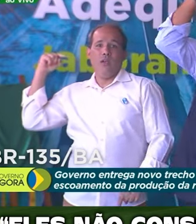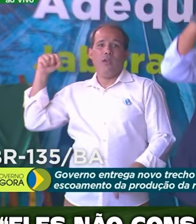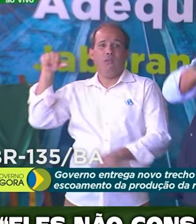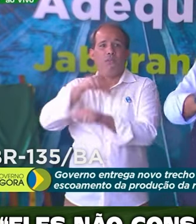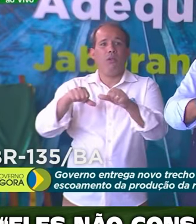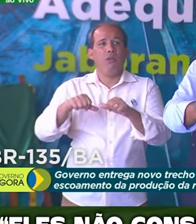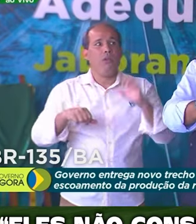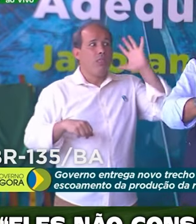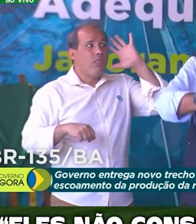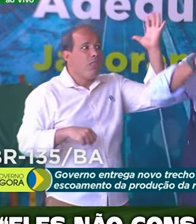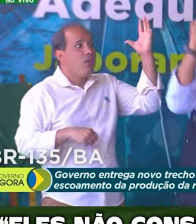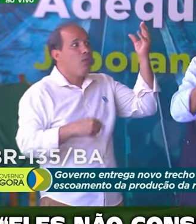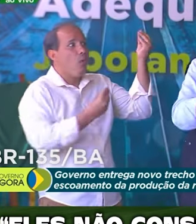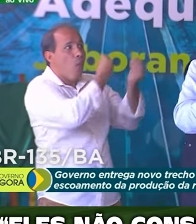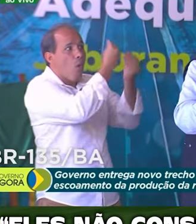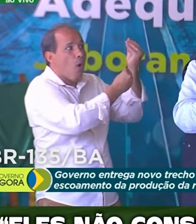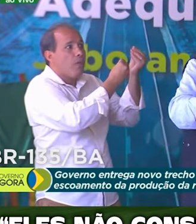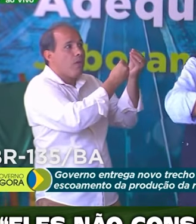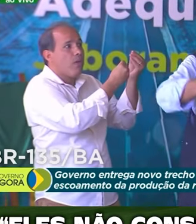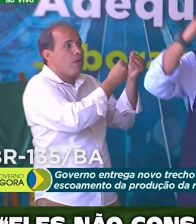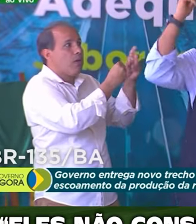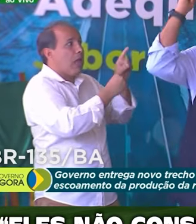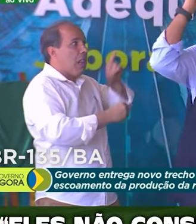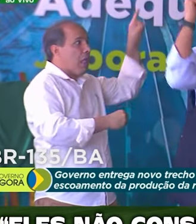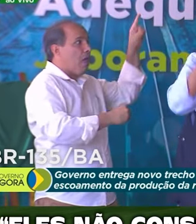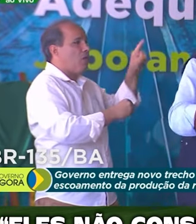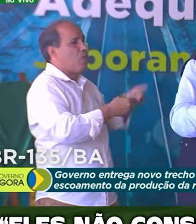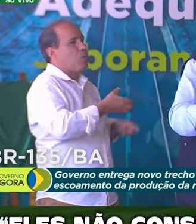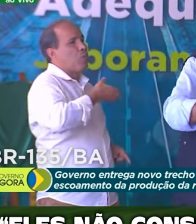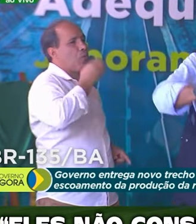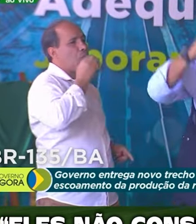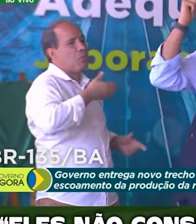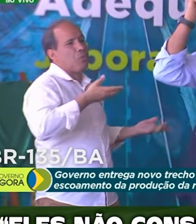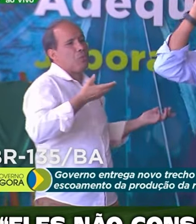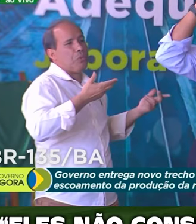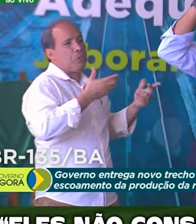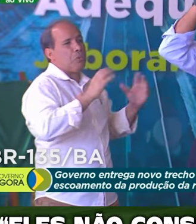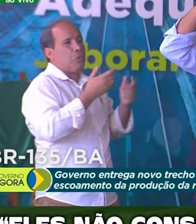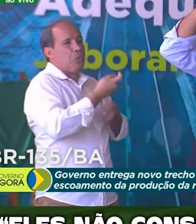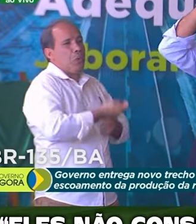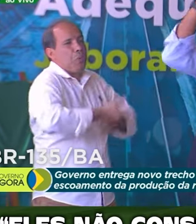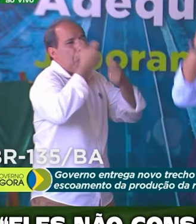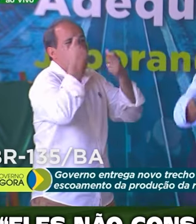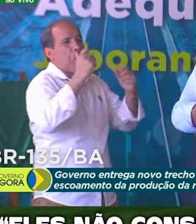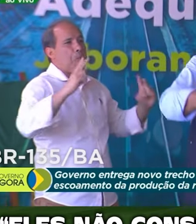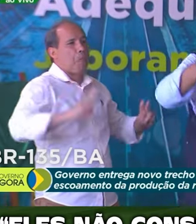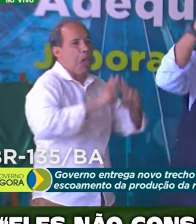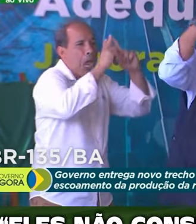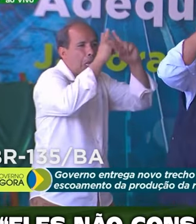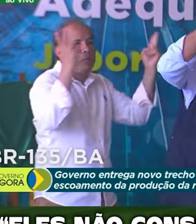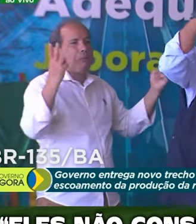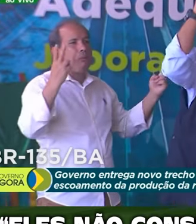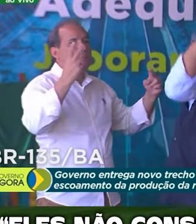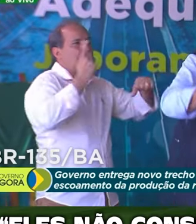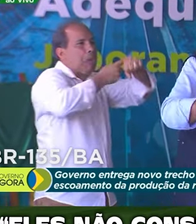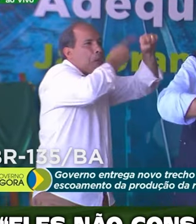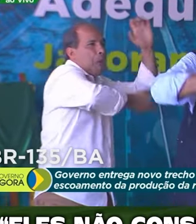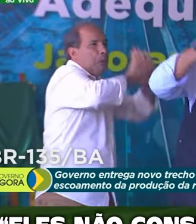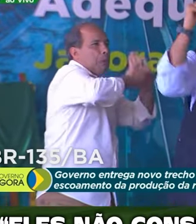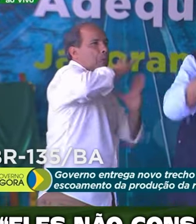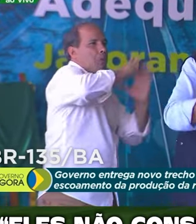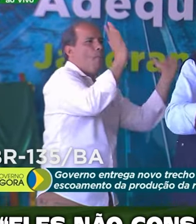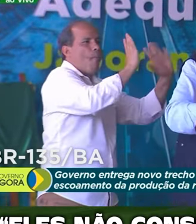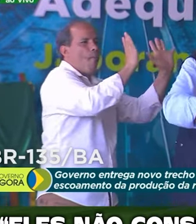Em vez de estar decidindo as coisas ao pé da Torre Eiffel, tomando champanhe em Paris e conhecendo o Brasil pelo YouTube, nós temos aqui um